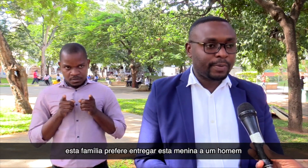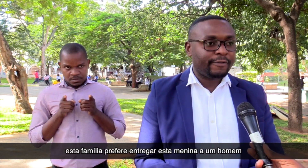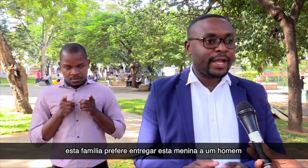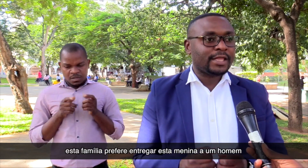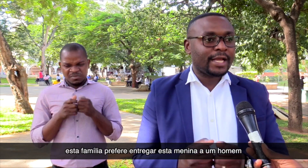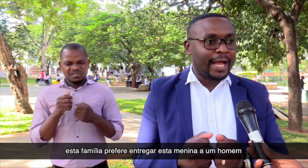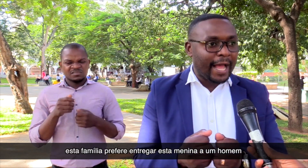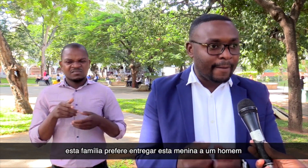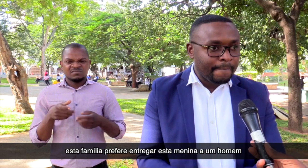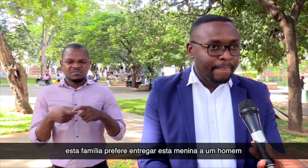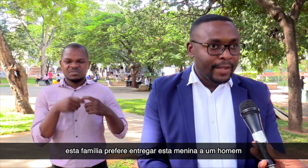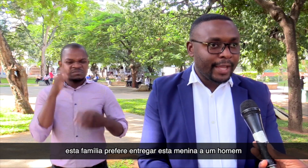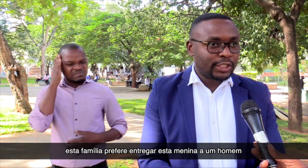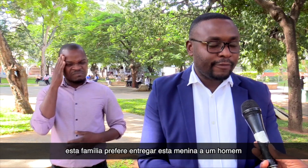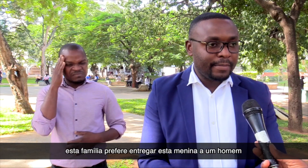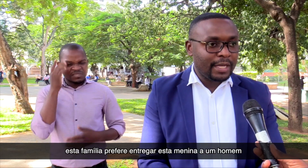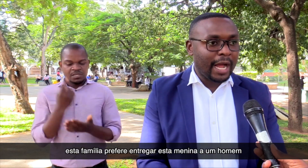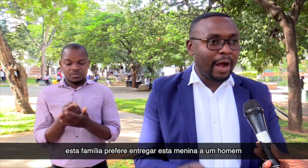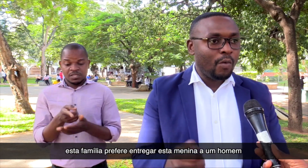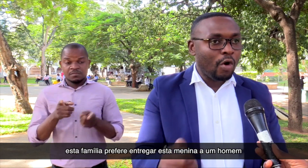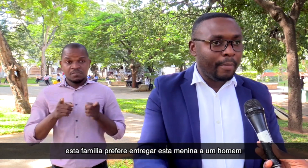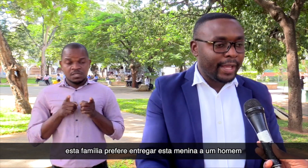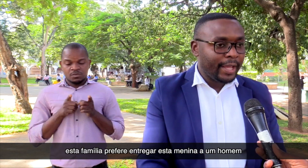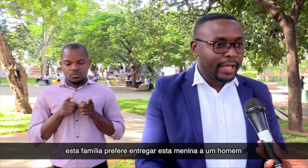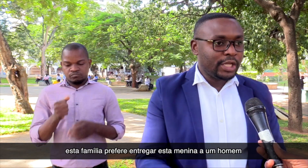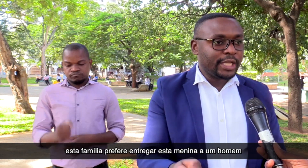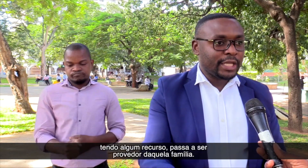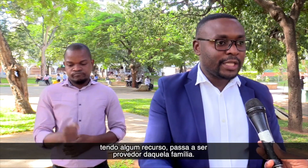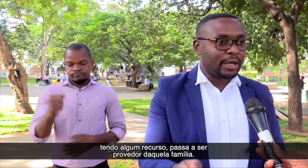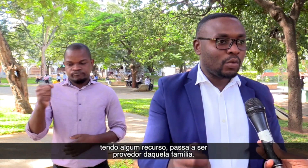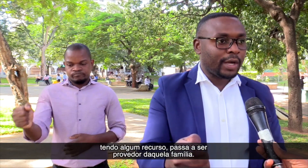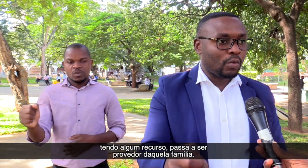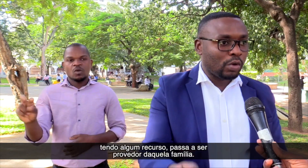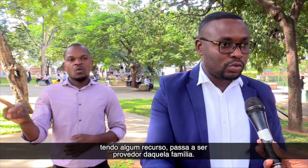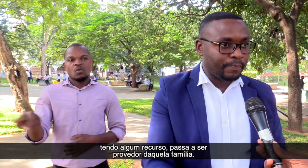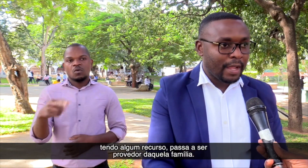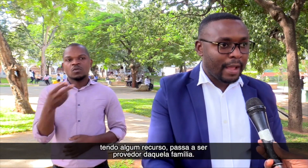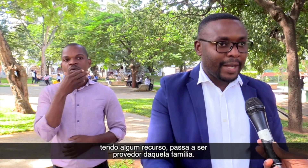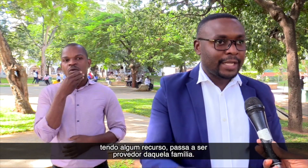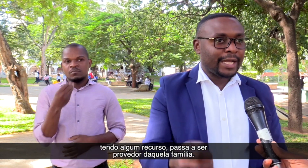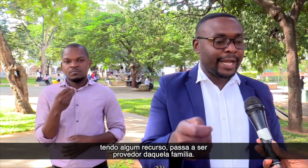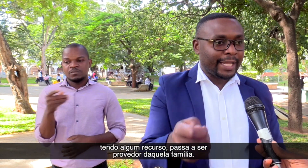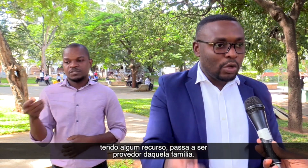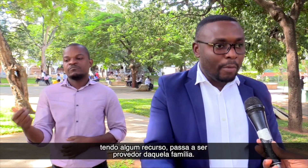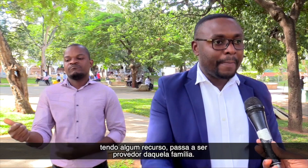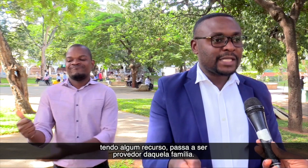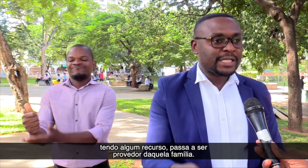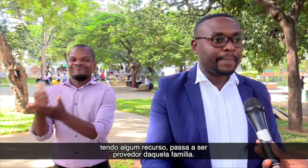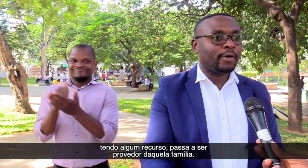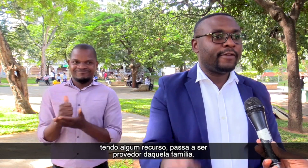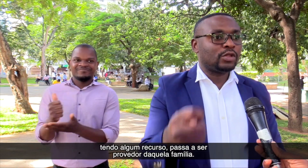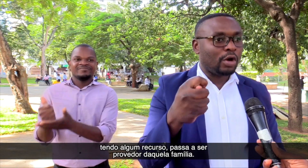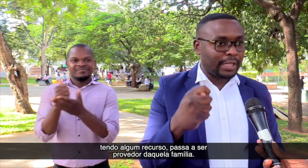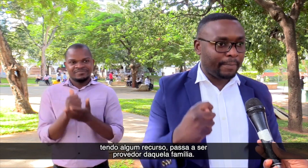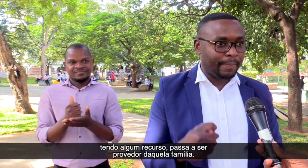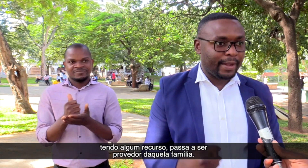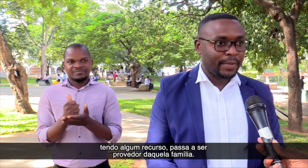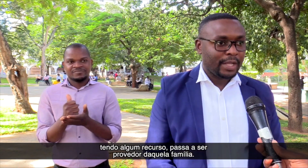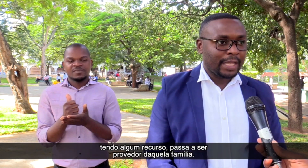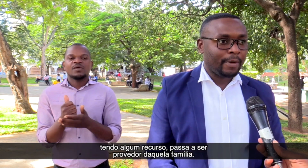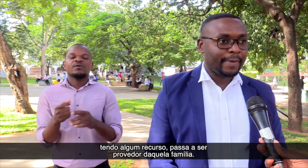essas famílias preferem entregar esta família a um homem que detém de algum recurso, para que aquele homem passe a ser provedor